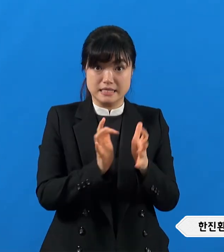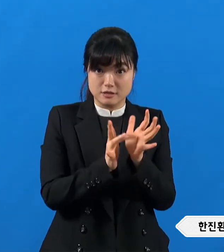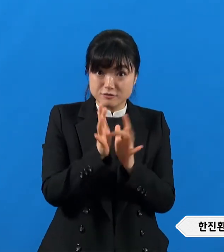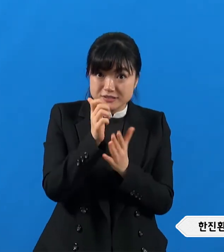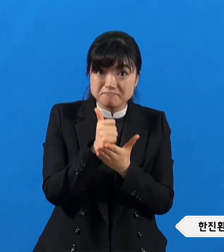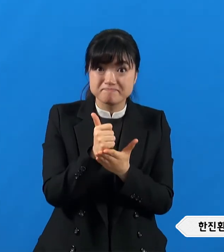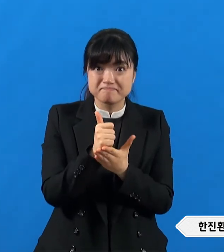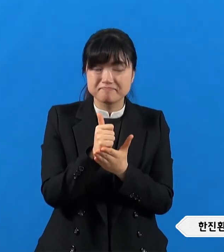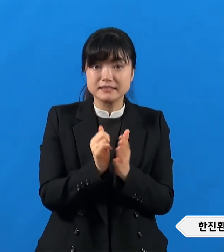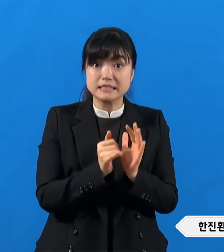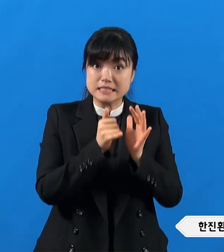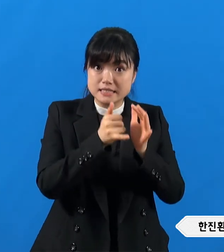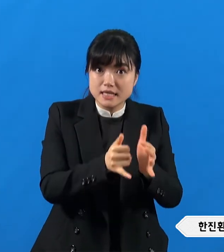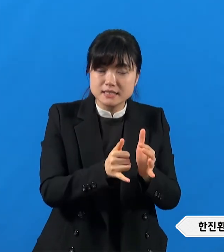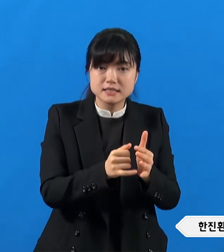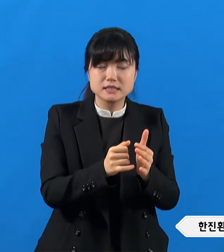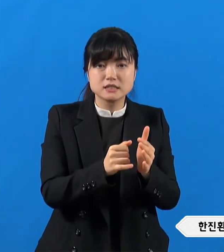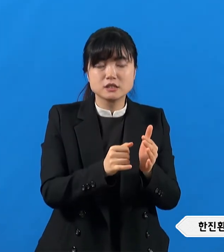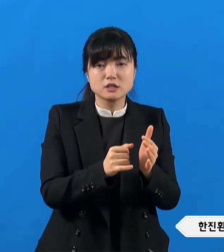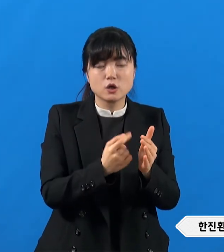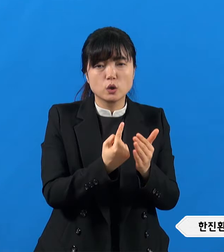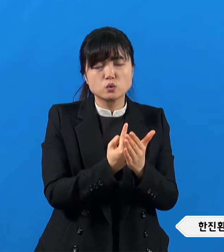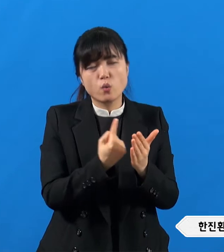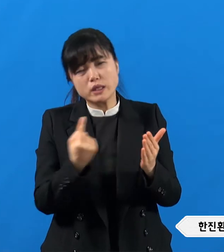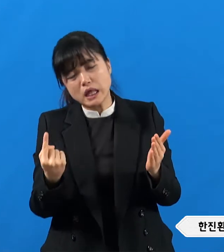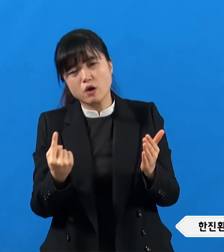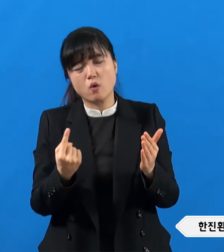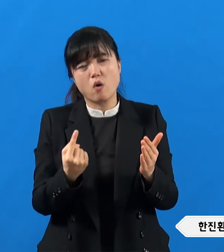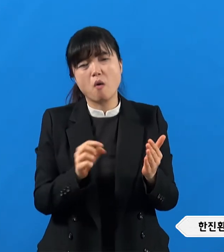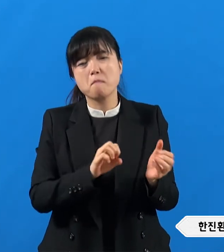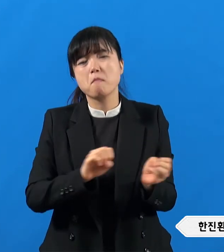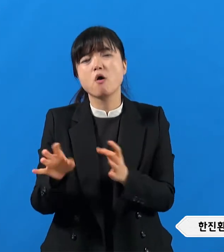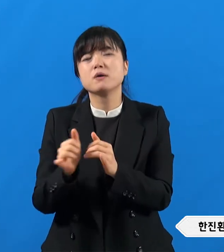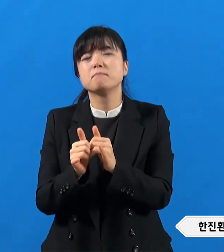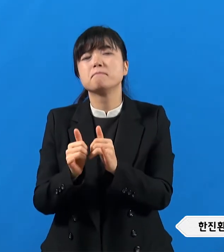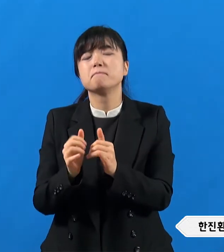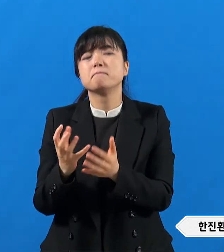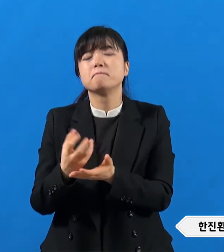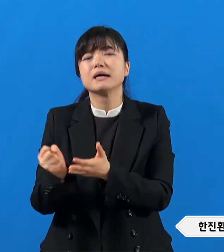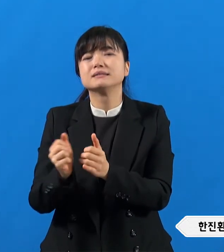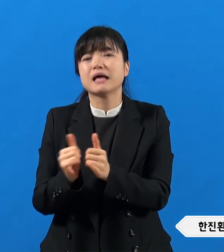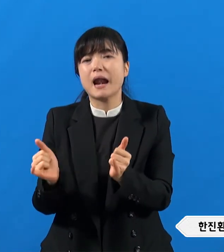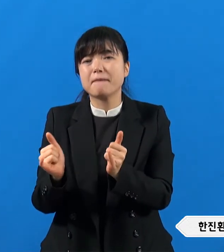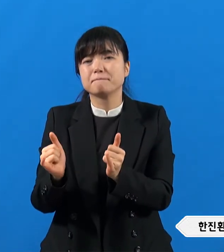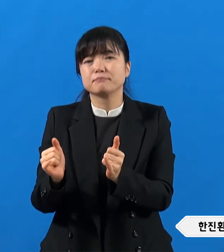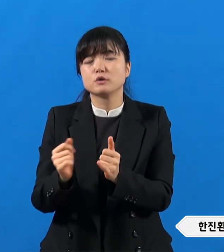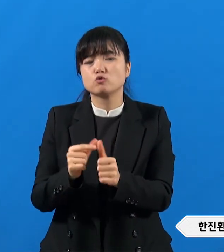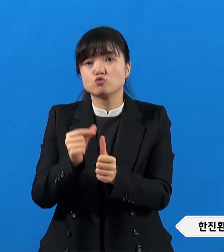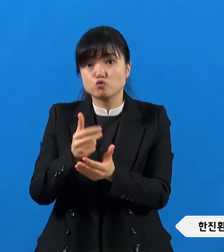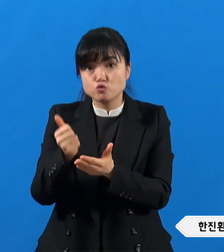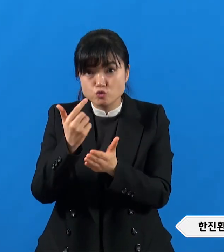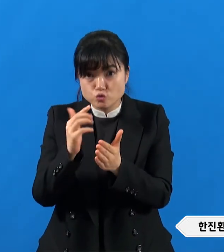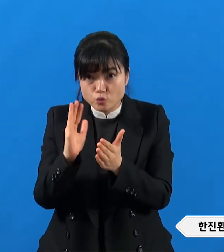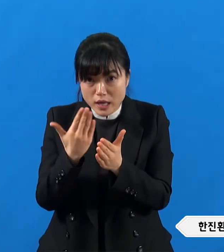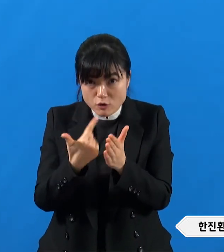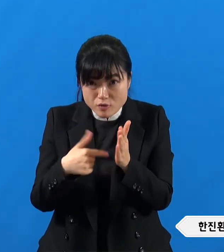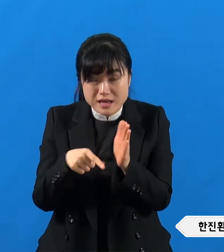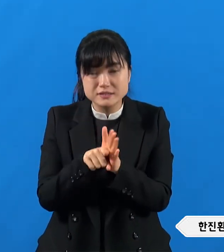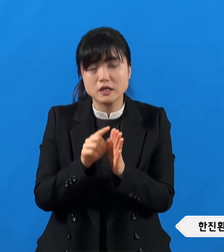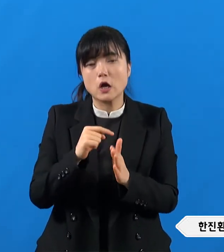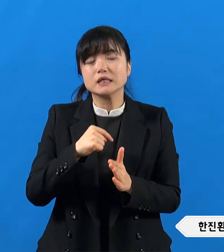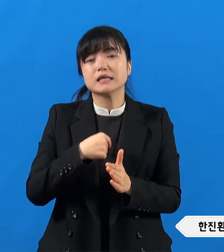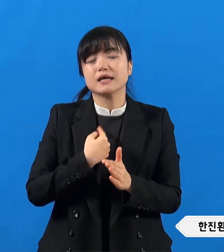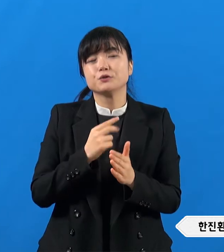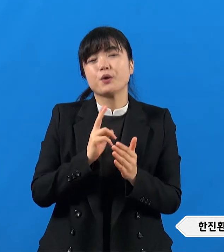예수님은 이 세상에서 소외되고 버림받은 자들의 구주가 되어주시기 위해서 자신도